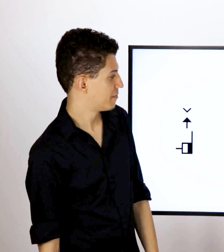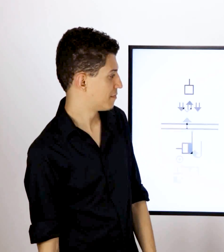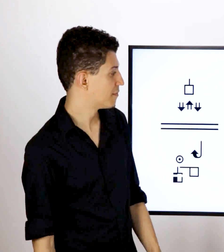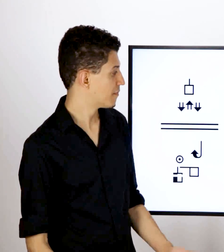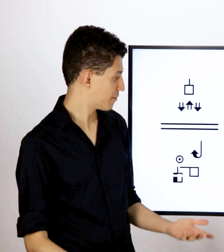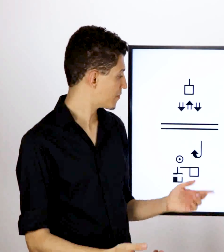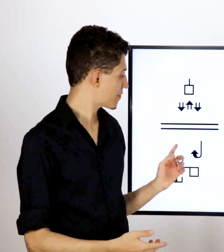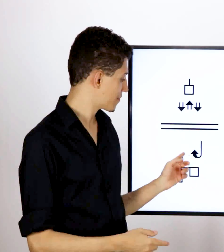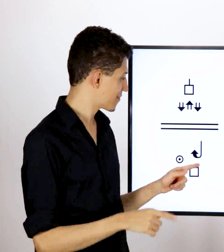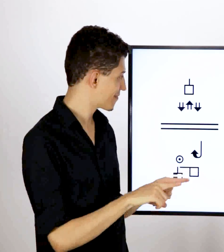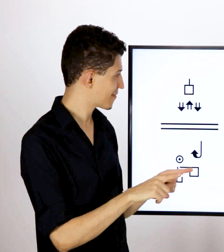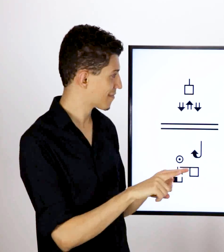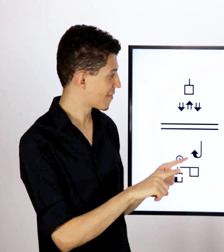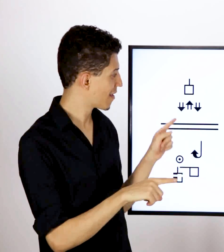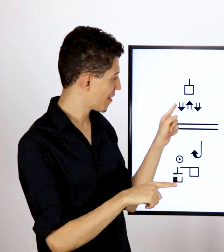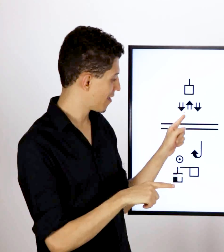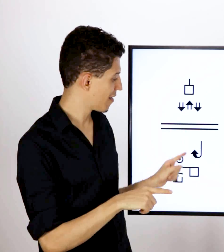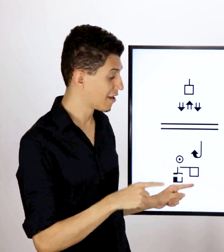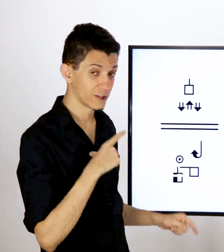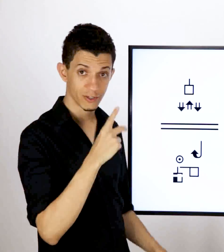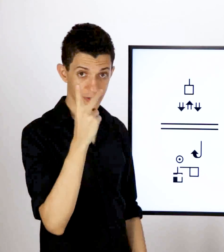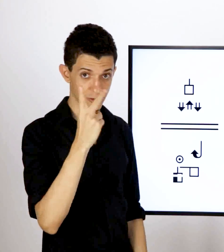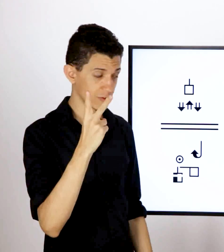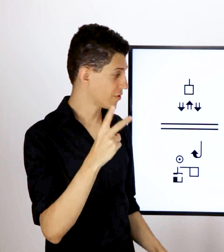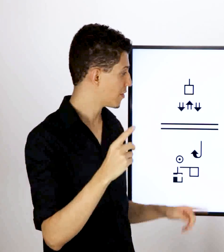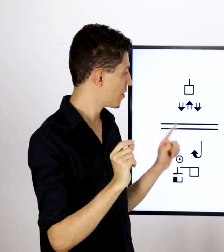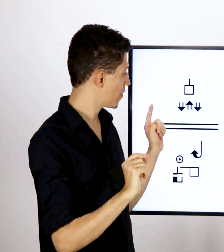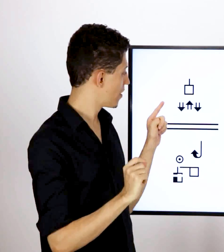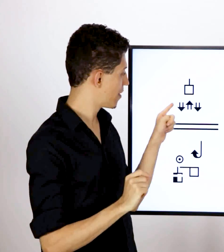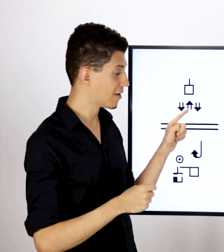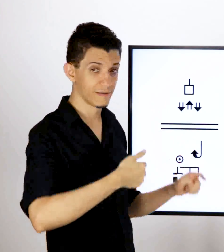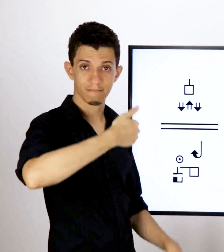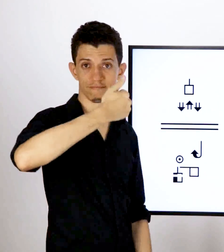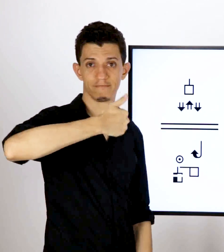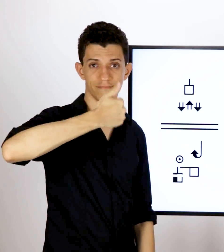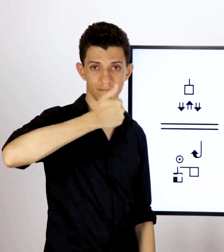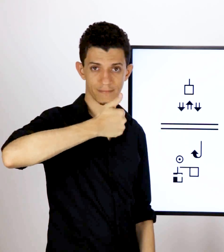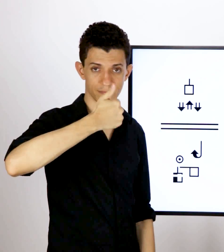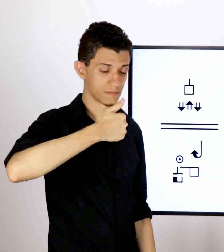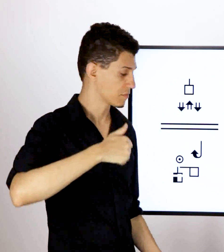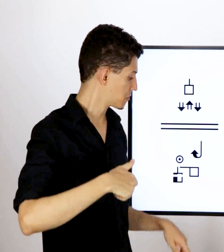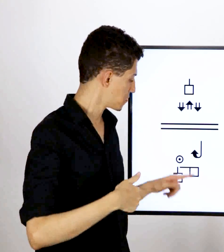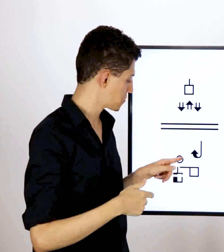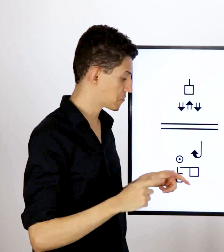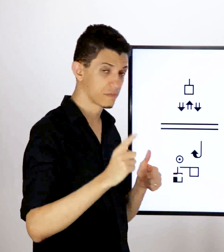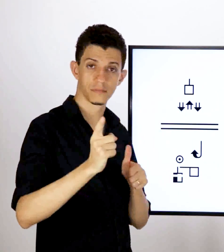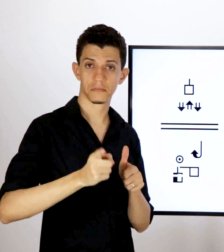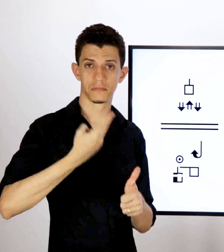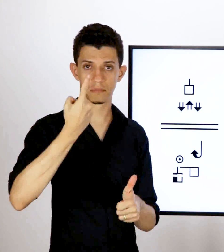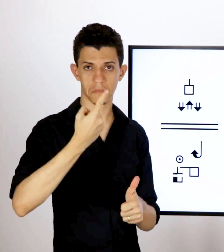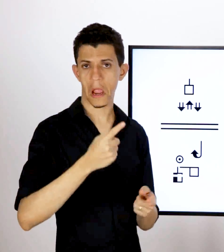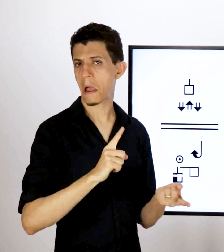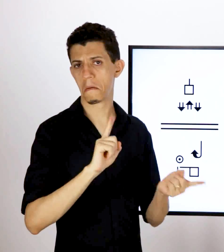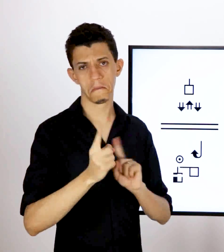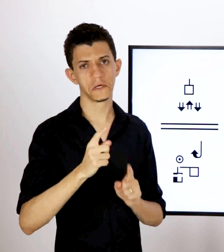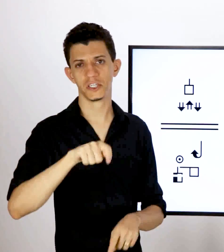visualidade como você viu ali na imagem. A gente tem dois sinais bem parecidos nesse caso aqui, mas que são usados em sentidos diferentes.